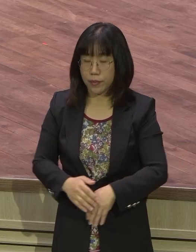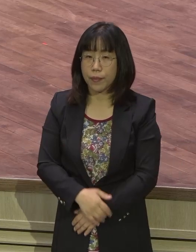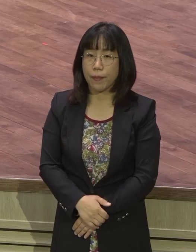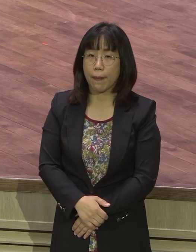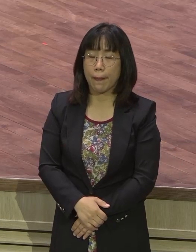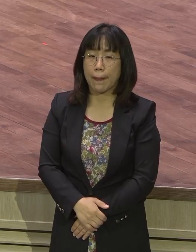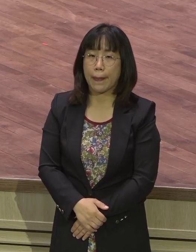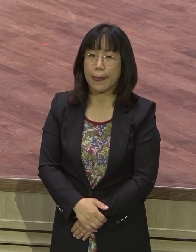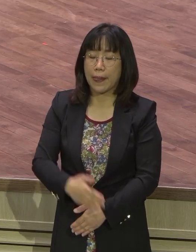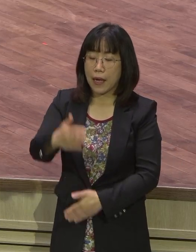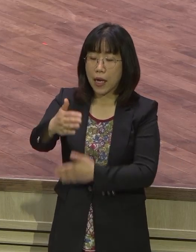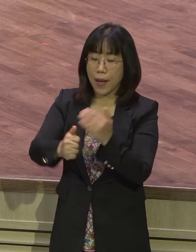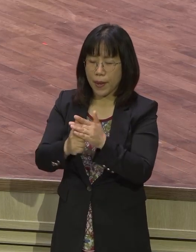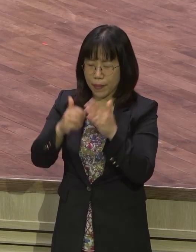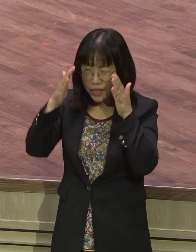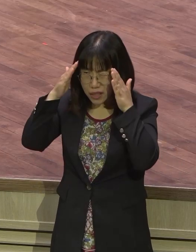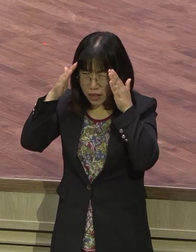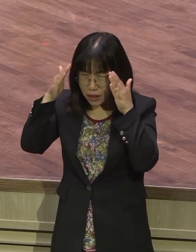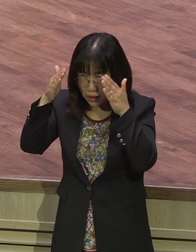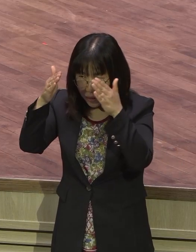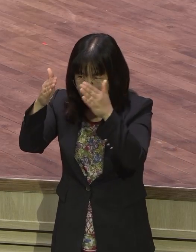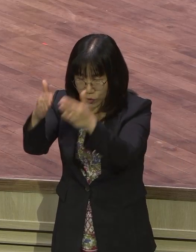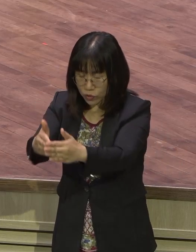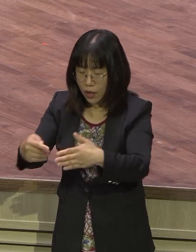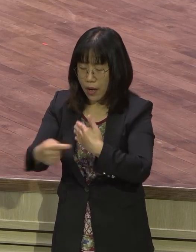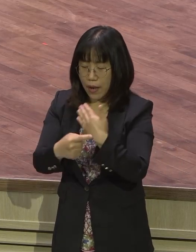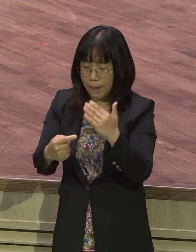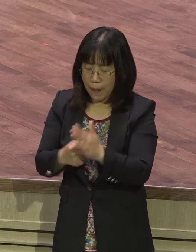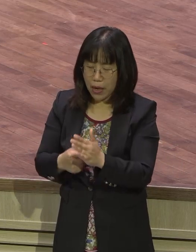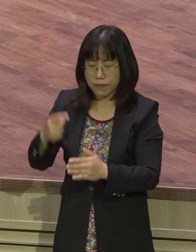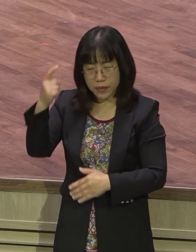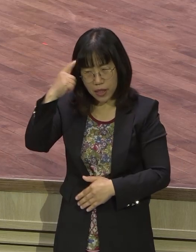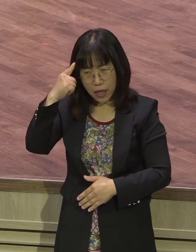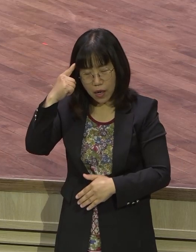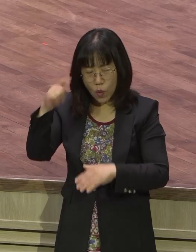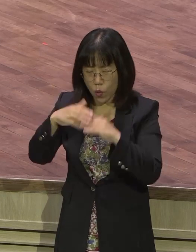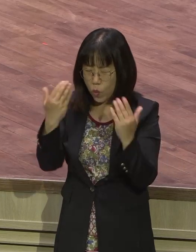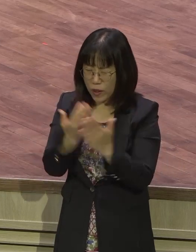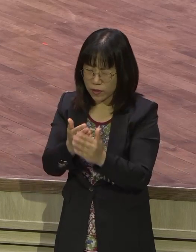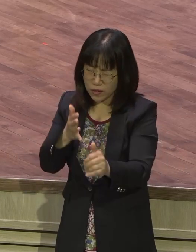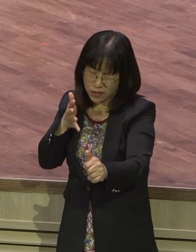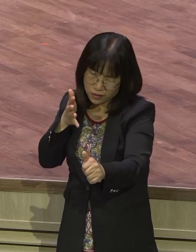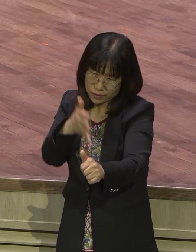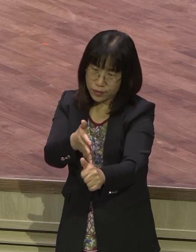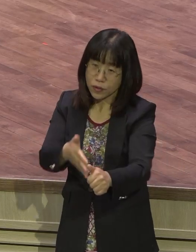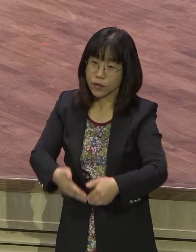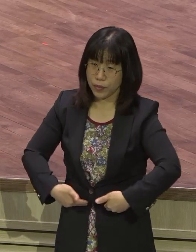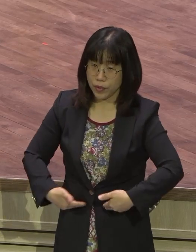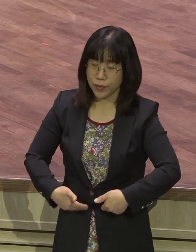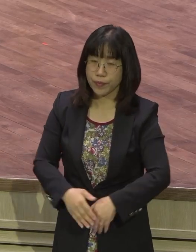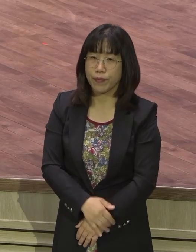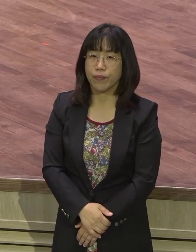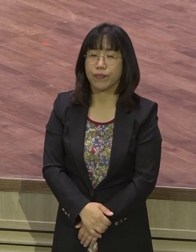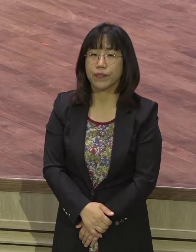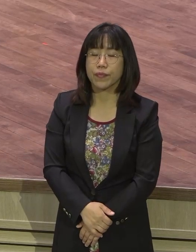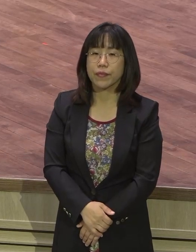온전한 심령의 헌신의 시간표가 되어야 돼요 온전한 헌신이